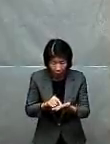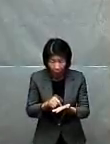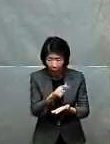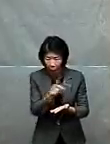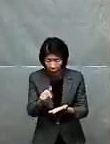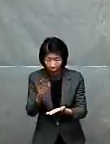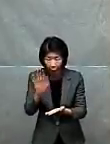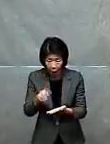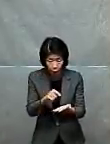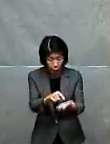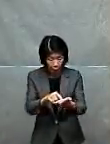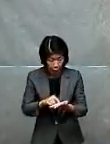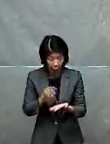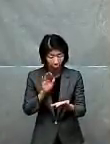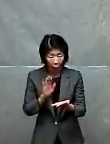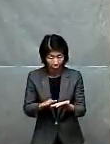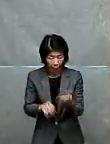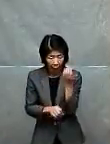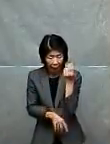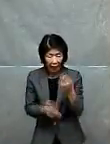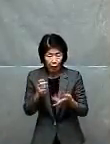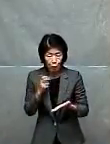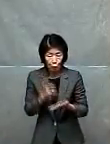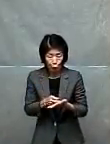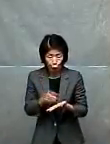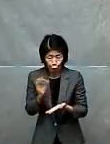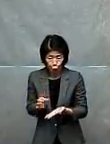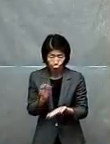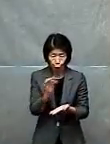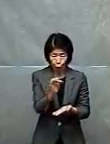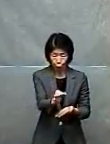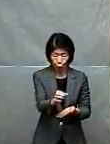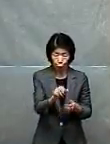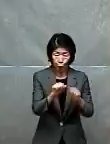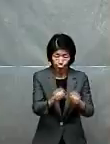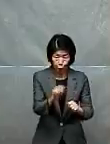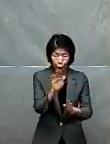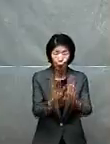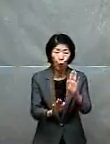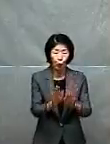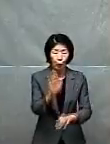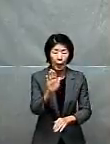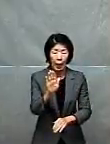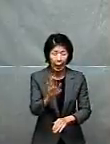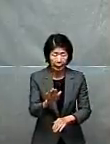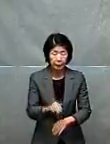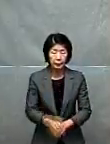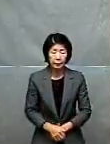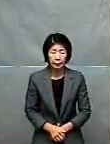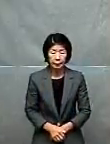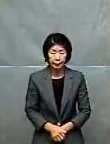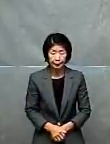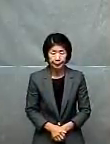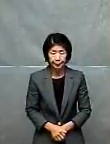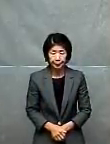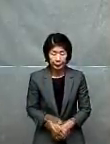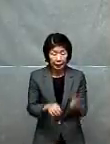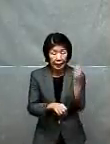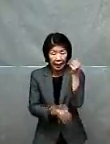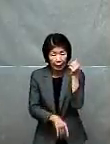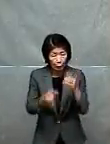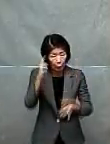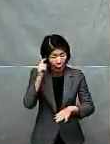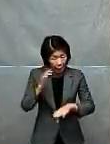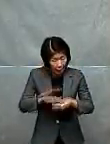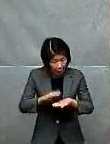があったものについては原則として支出しているというようなこと、これがあの基本スタン